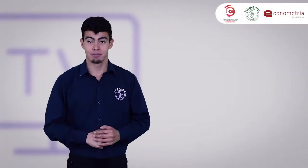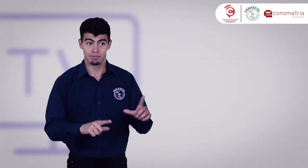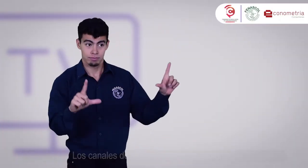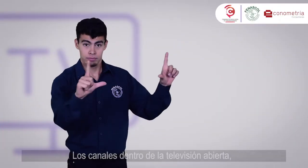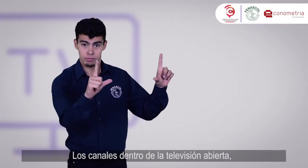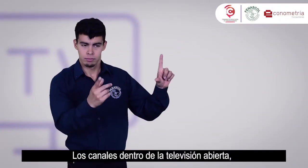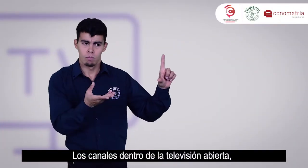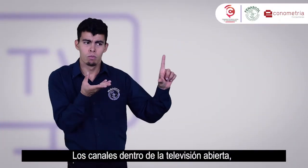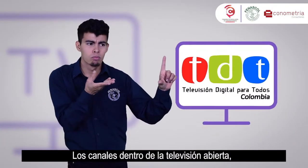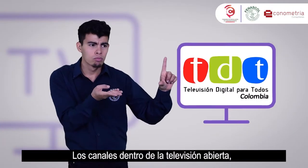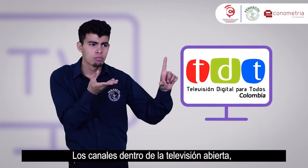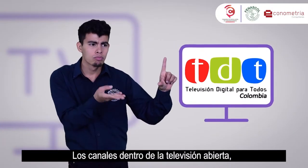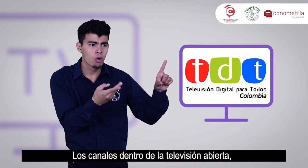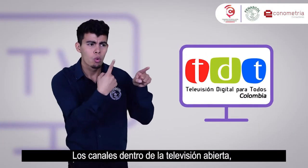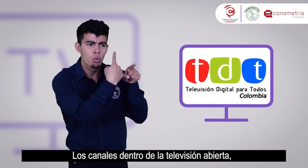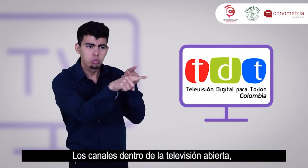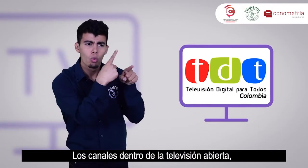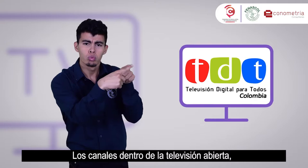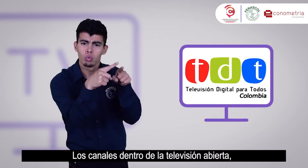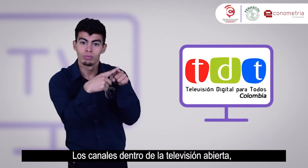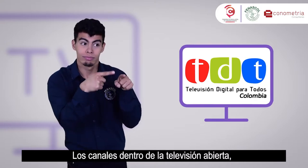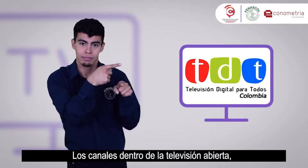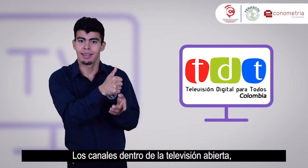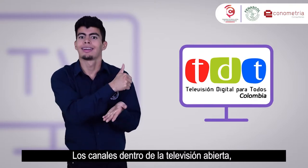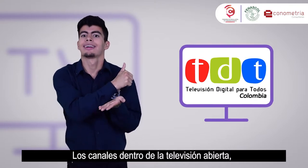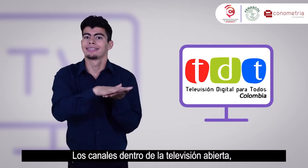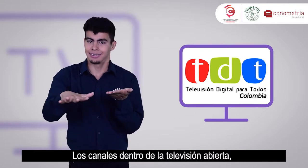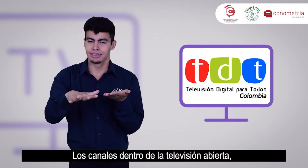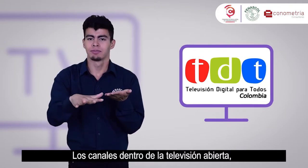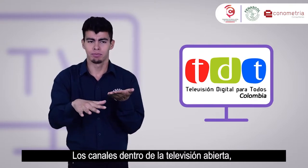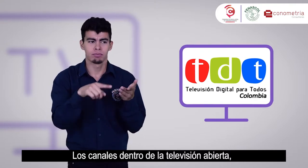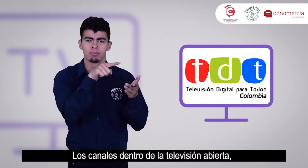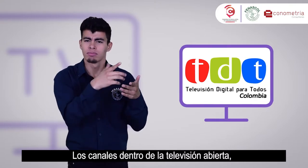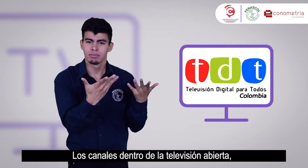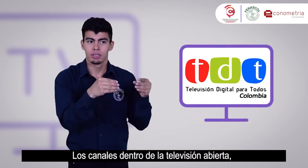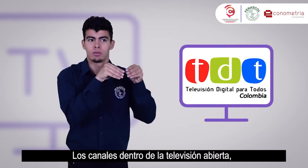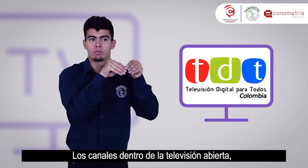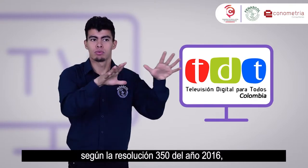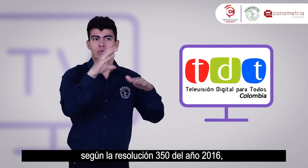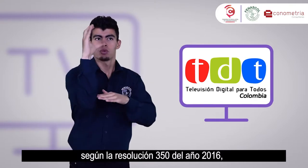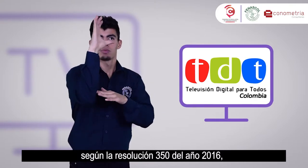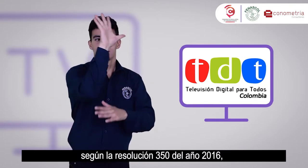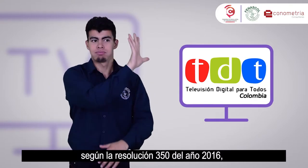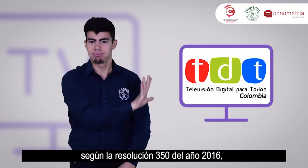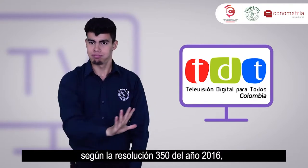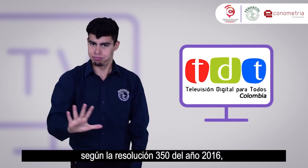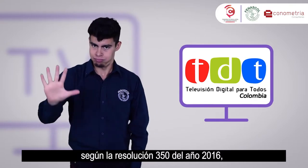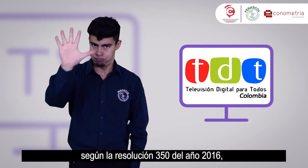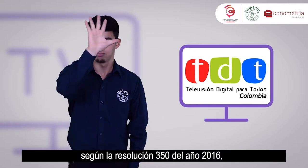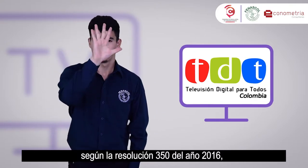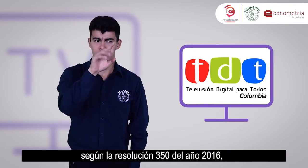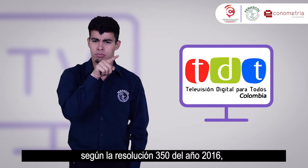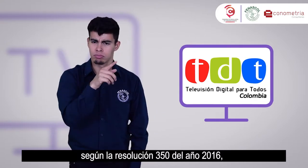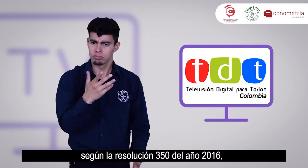Los canales dentro de la televisión abierta, según la resolución 350